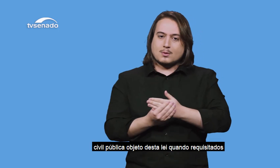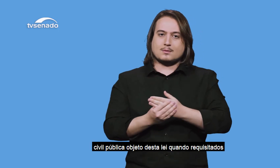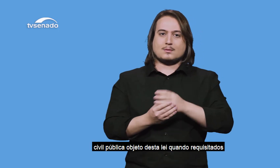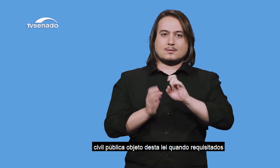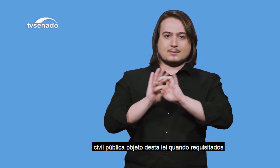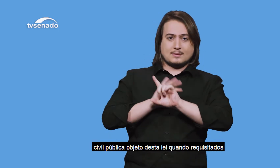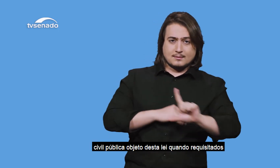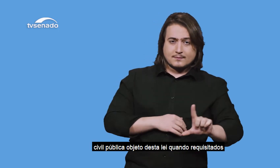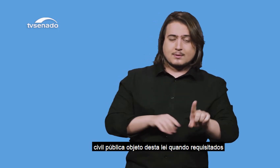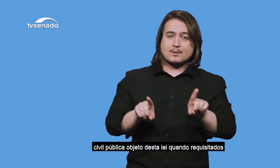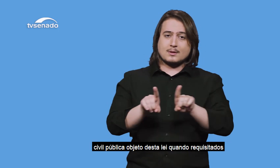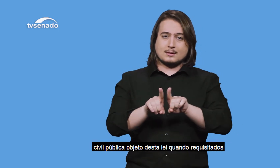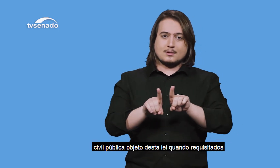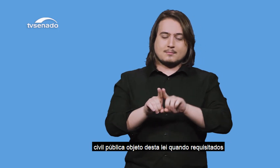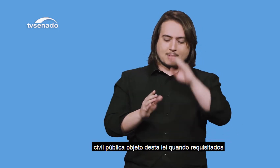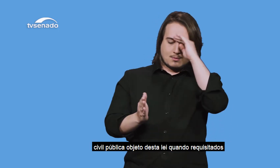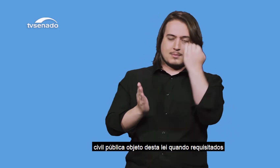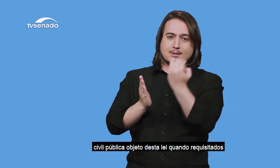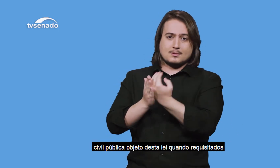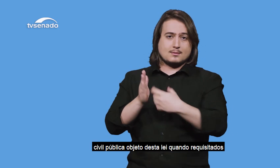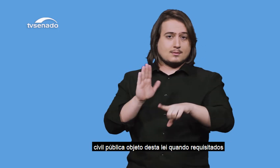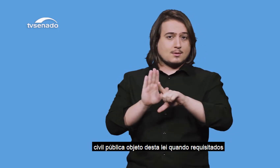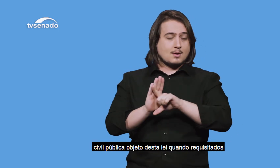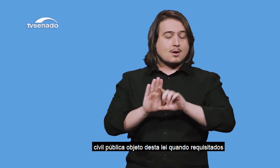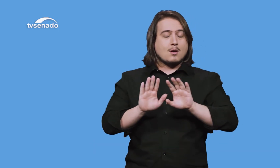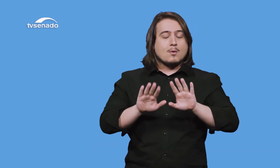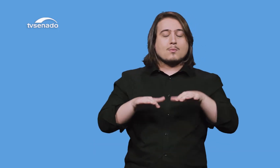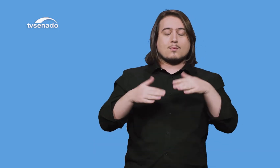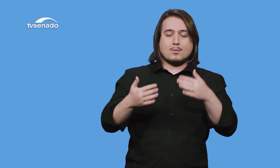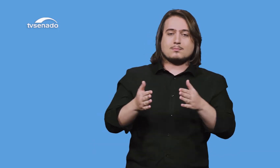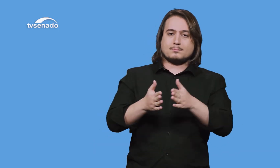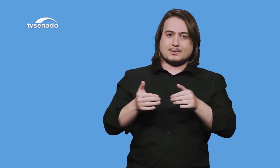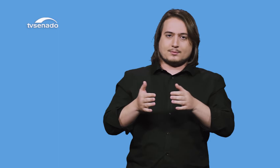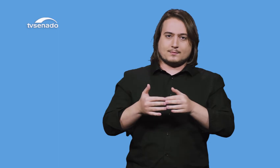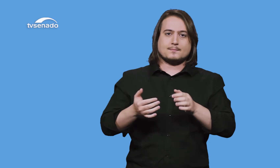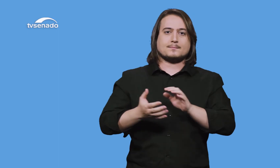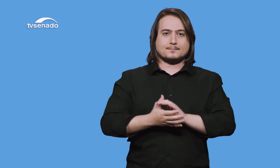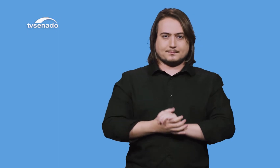pública objeto desta lei quando requisitados